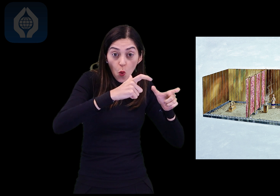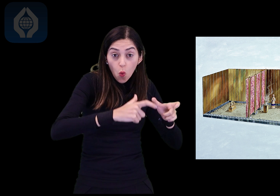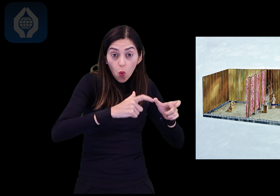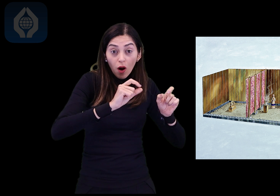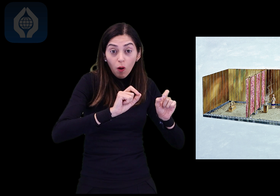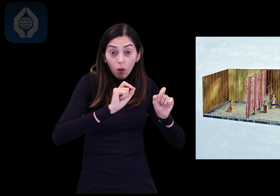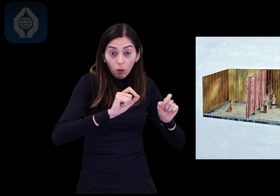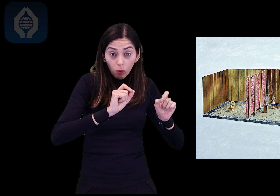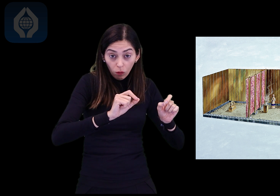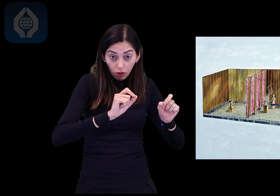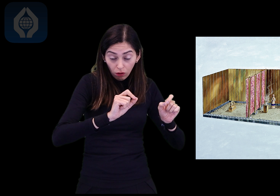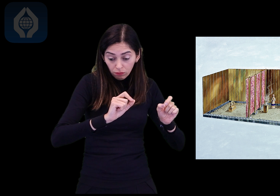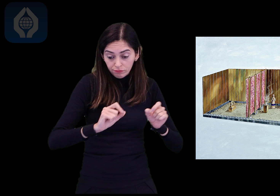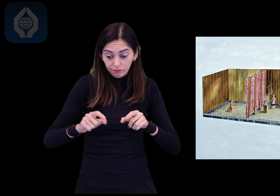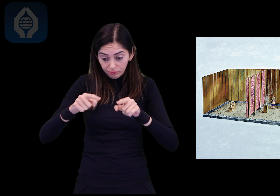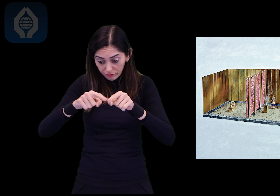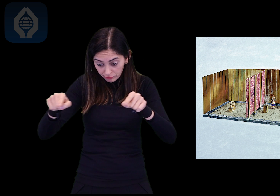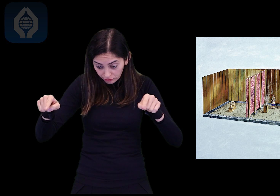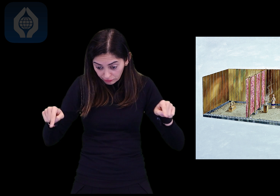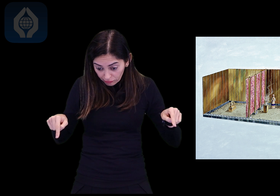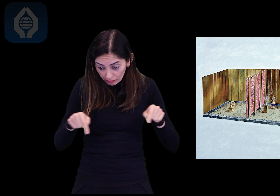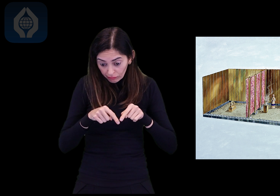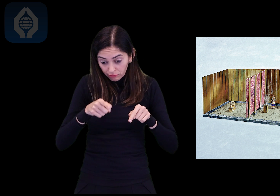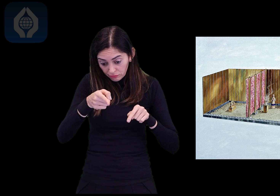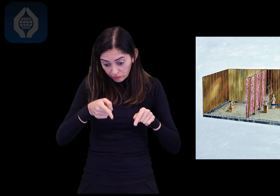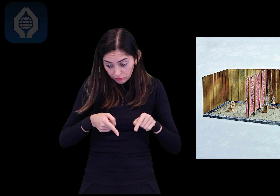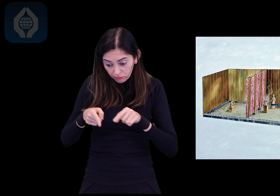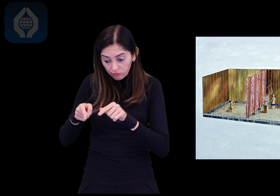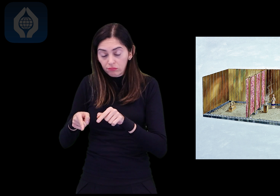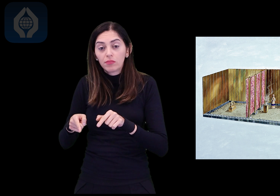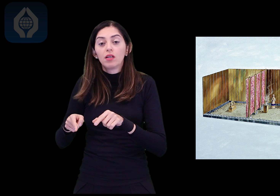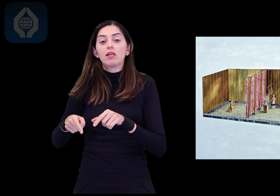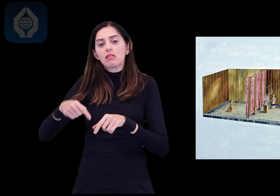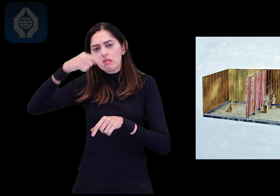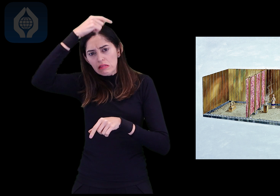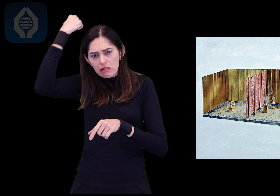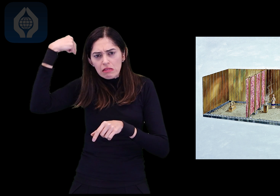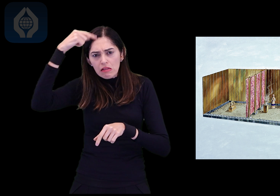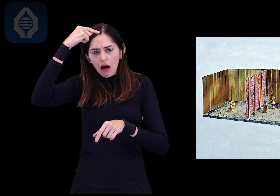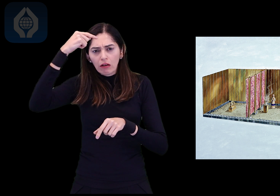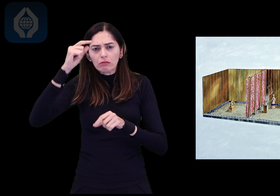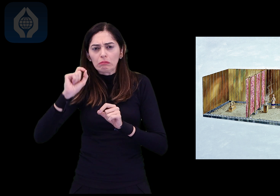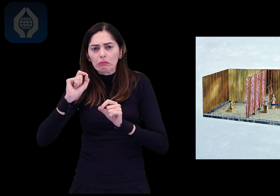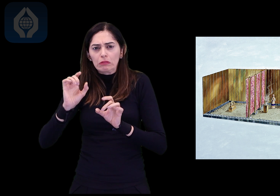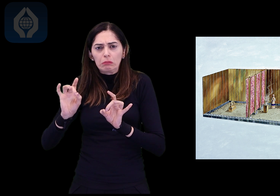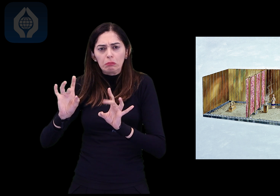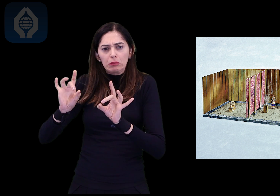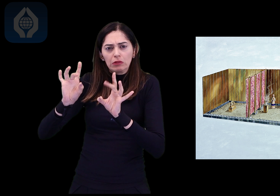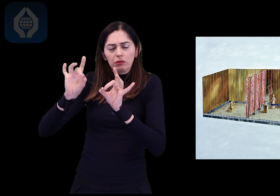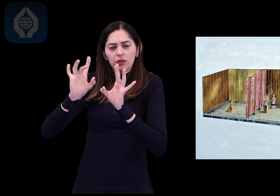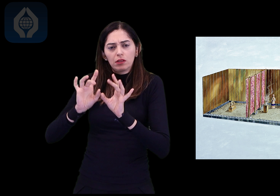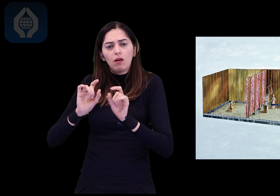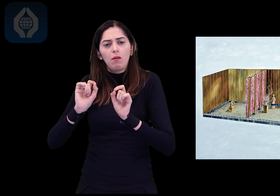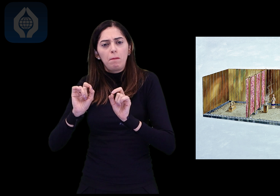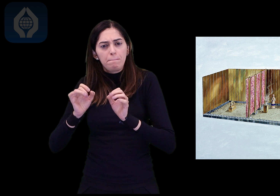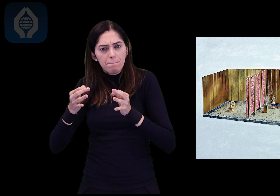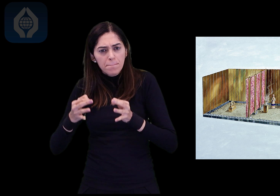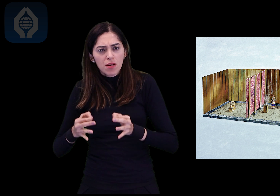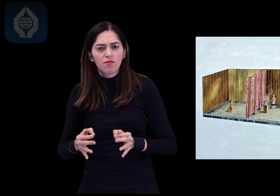separado. Deus é santo, perfeito, justo, separado dos pecadores. O lugar santo